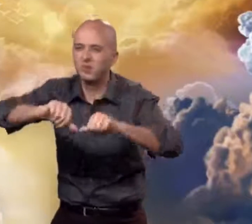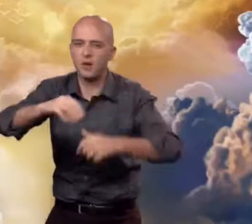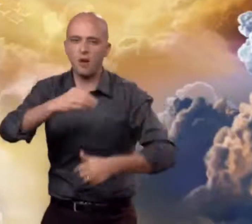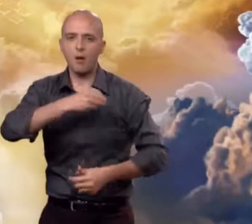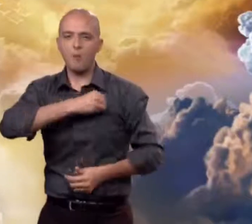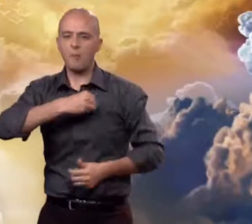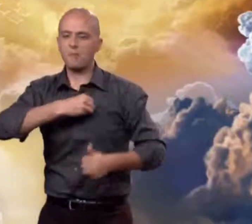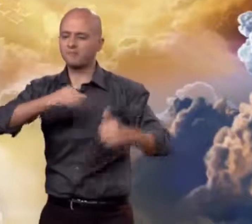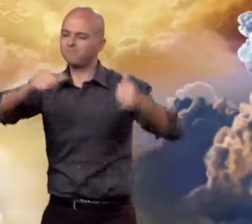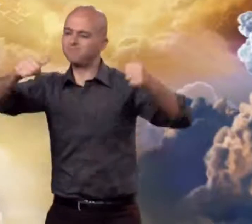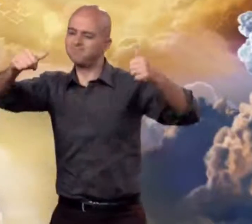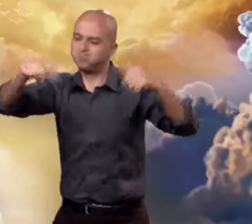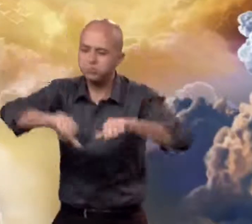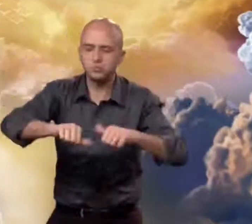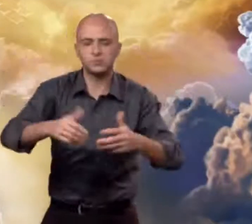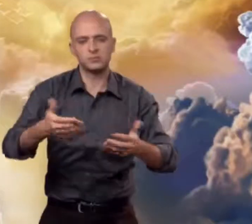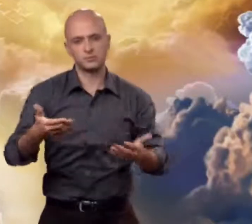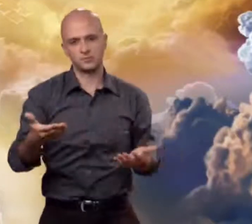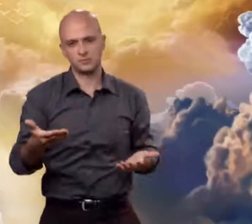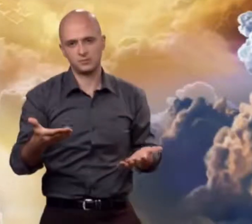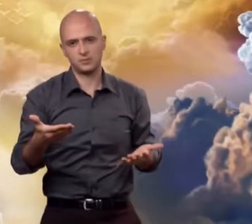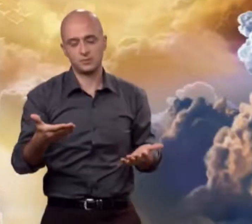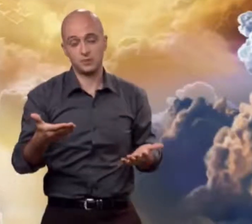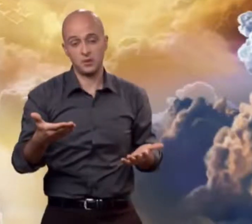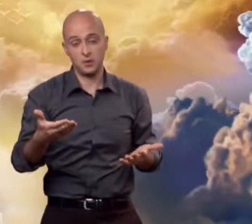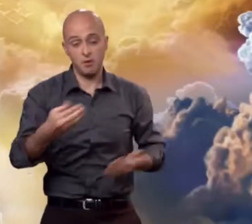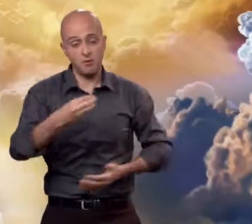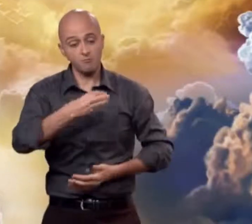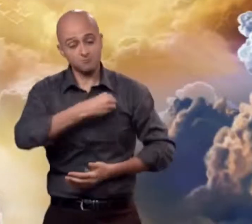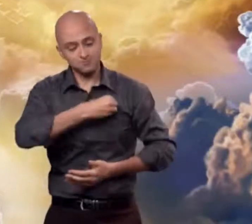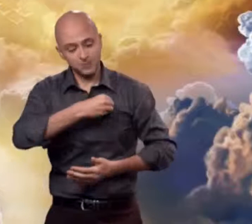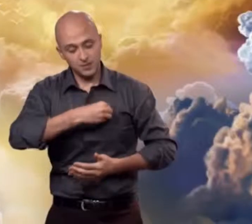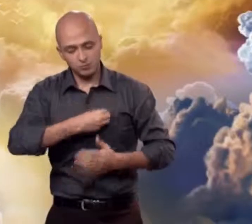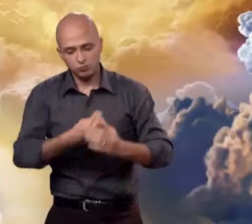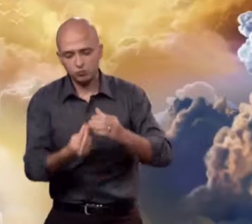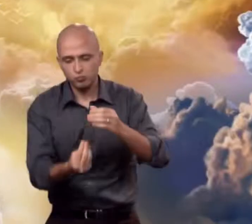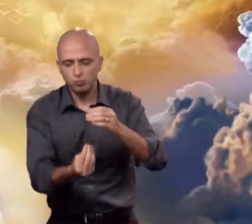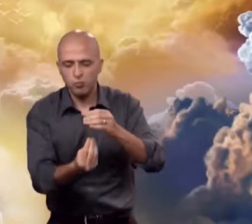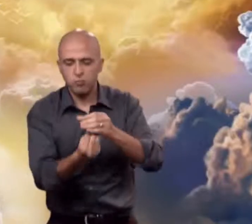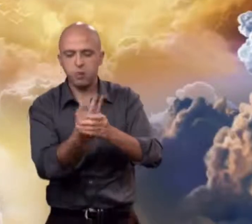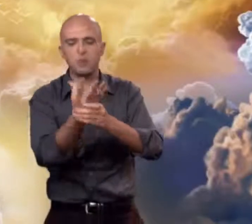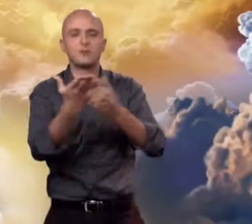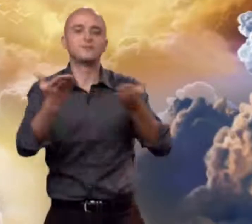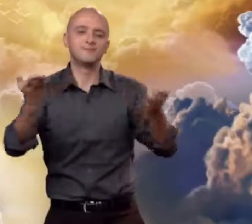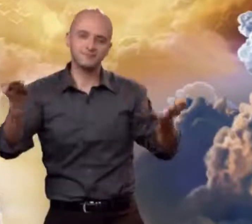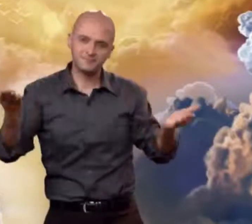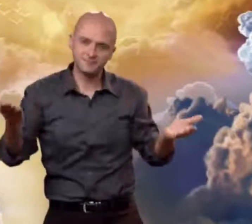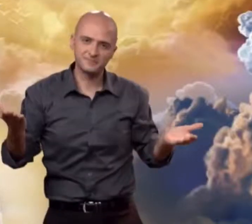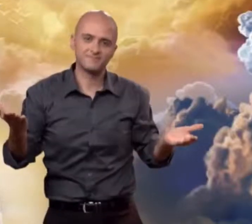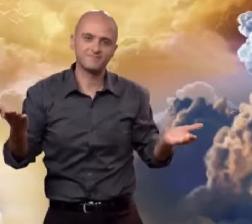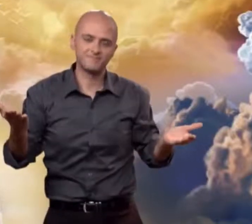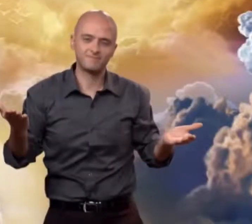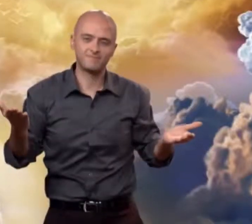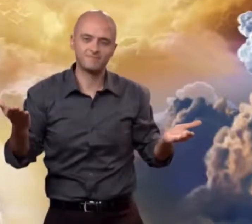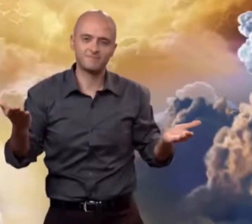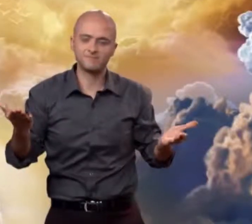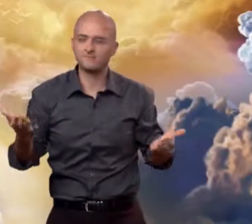ser expulso das habitações celestiais, o líder dos rebeldes confessou ousadamente seu desprezo pela lei do